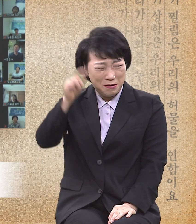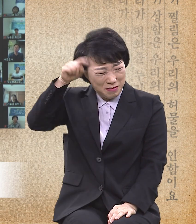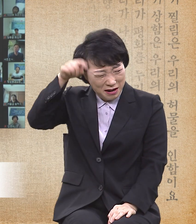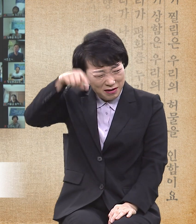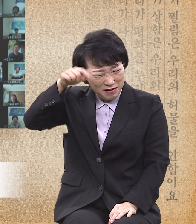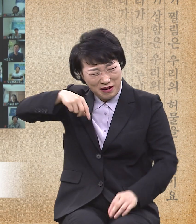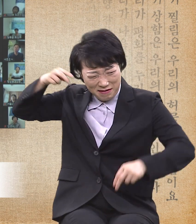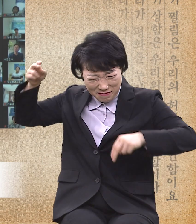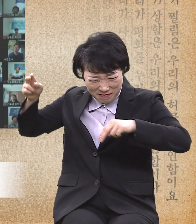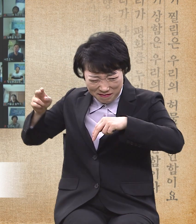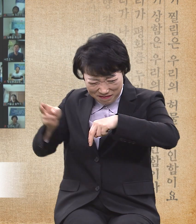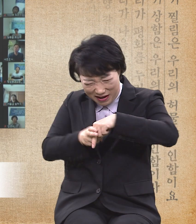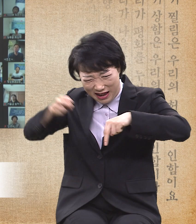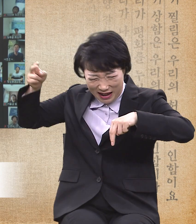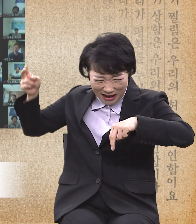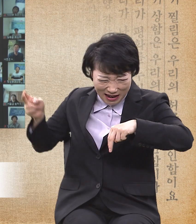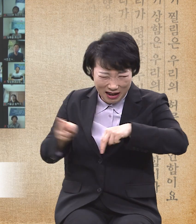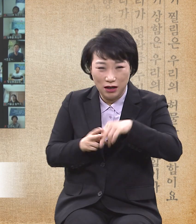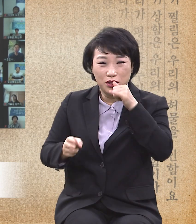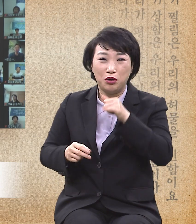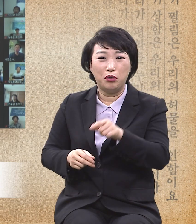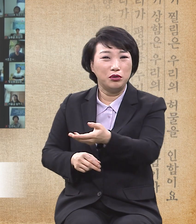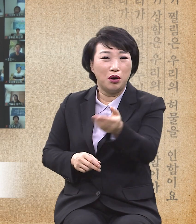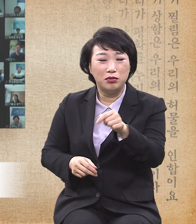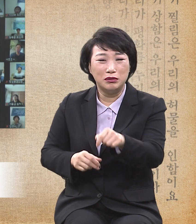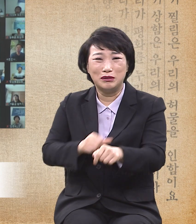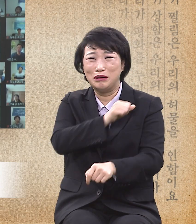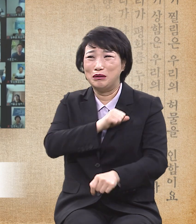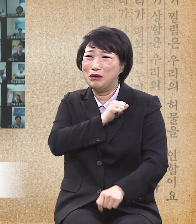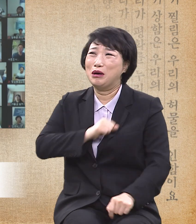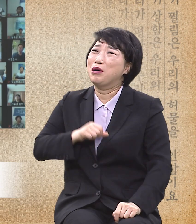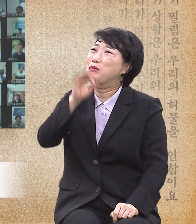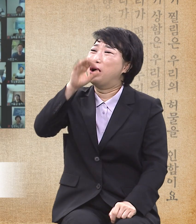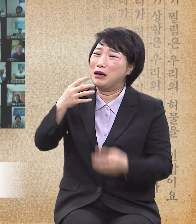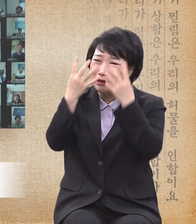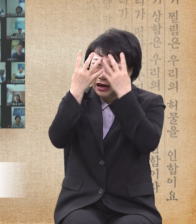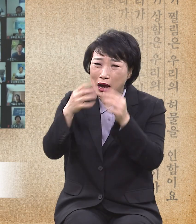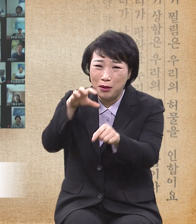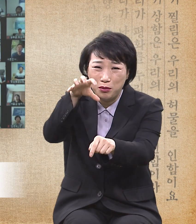매로 다스리고 견딜 수가 없는 그 감옥에서